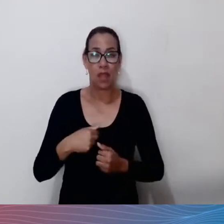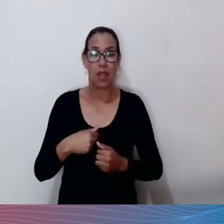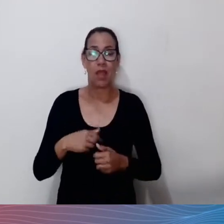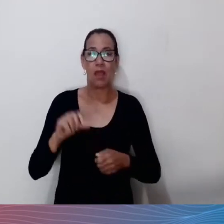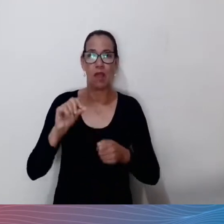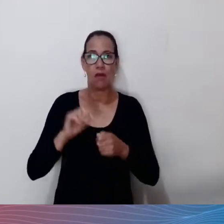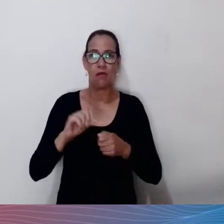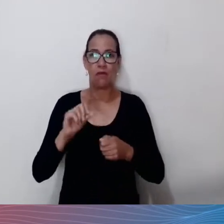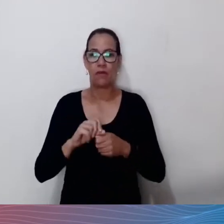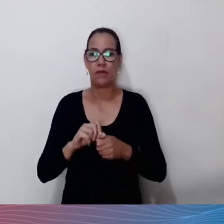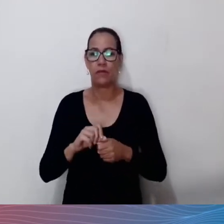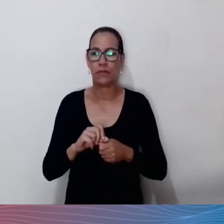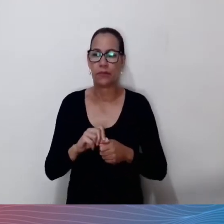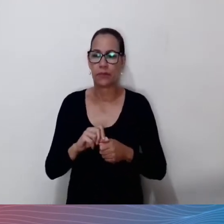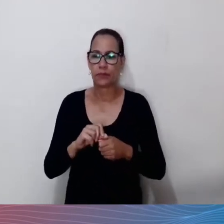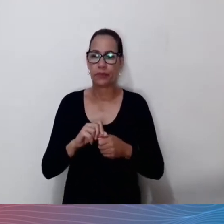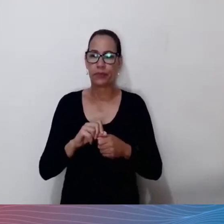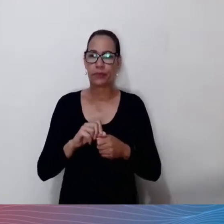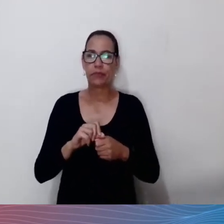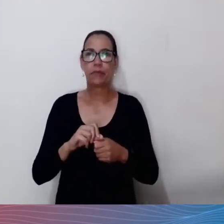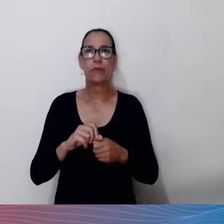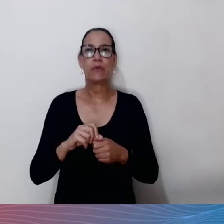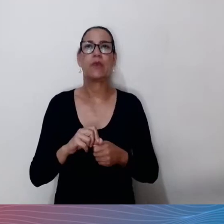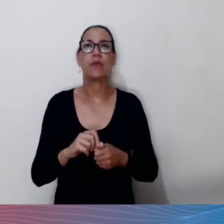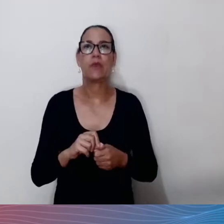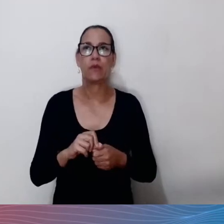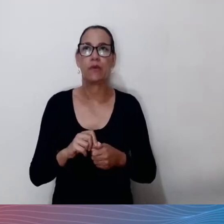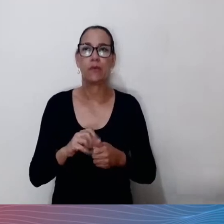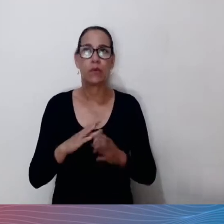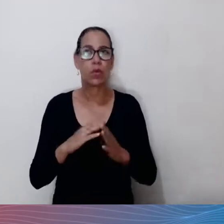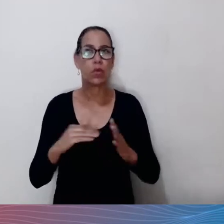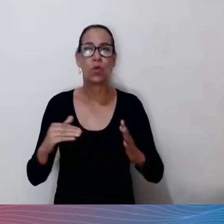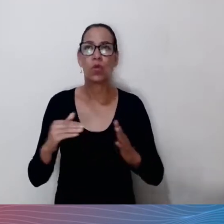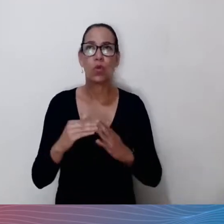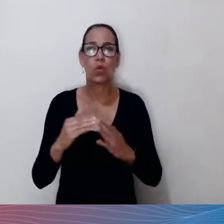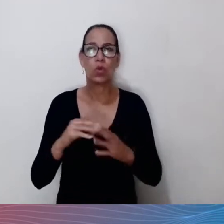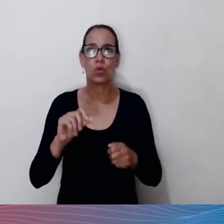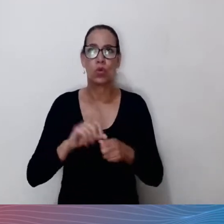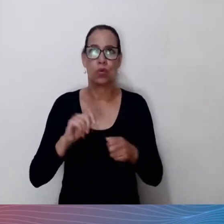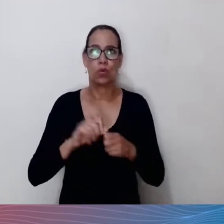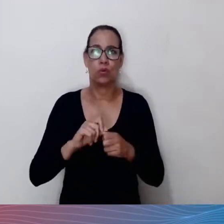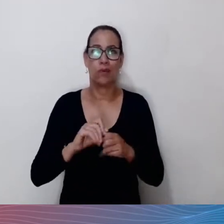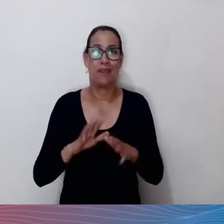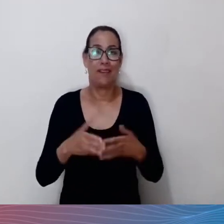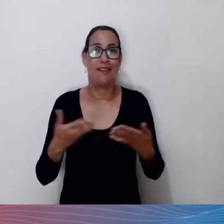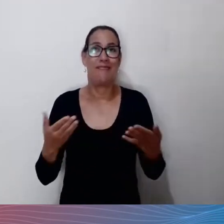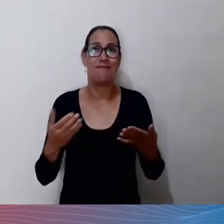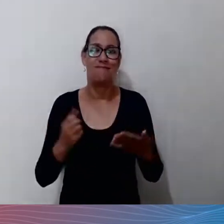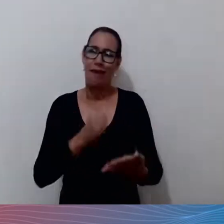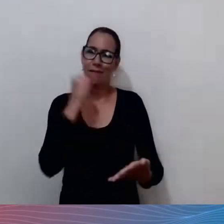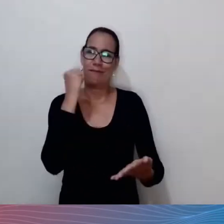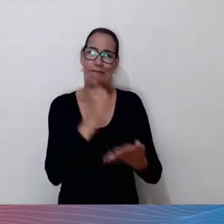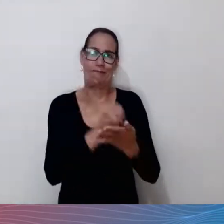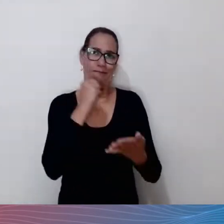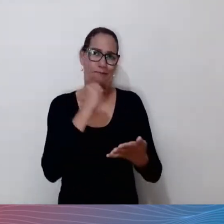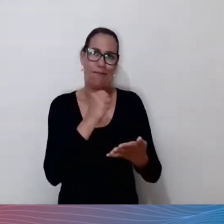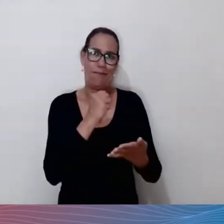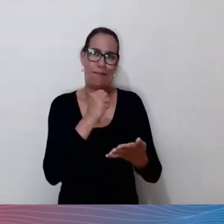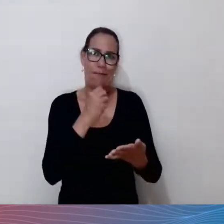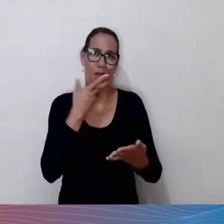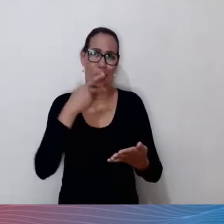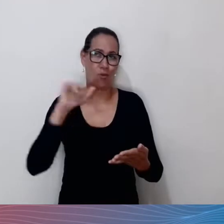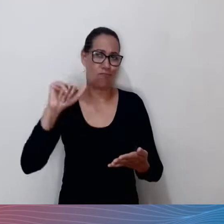que eu faço, testemunham a meu respeito de que o Pai me enviou. Eu não